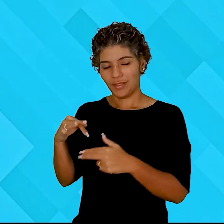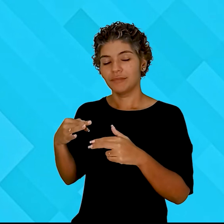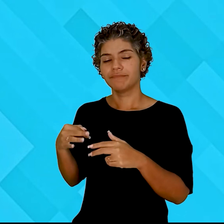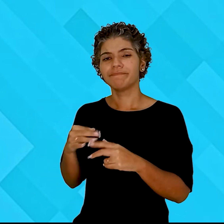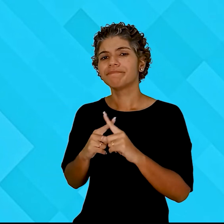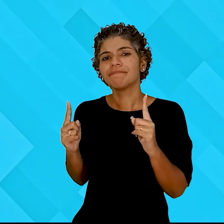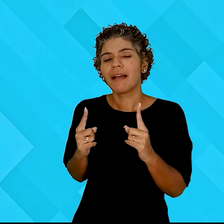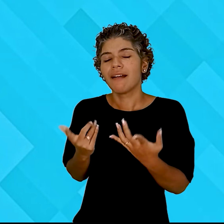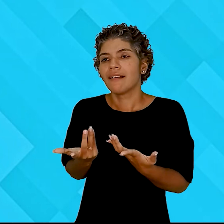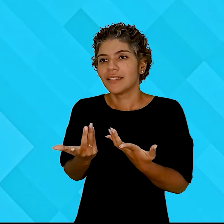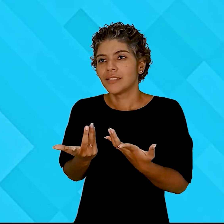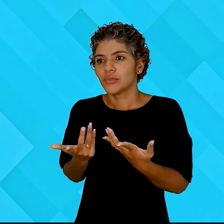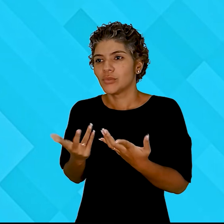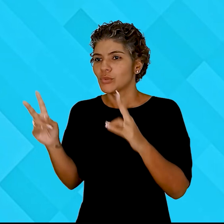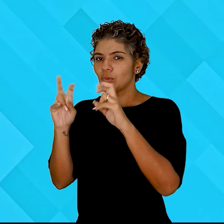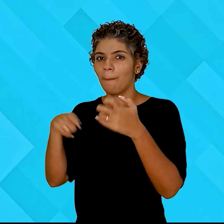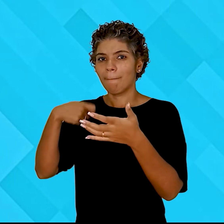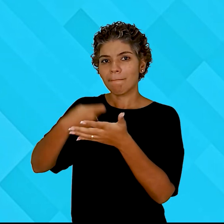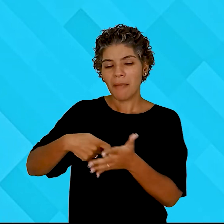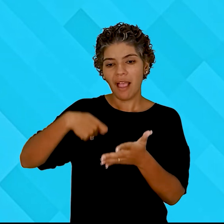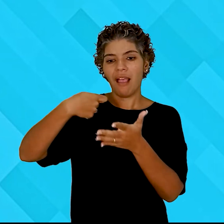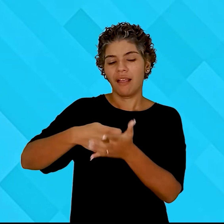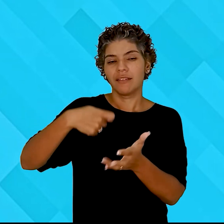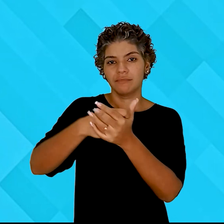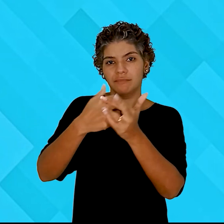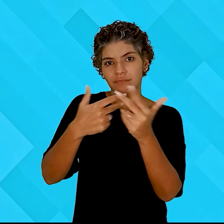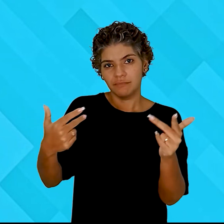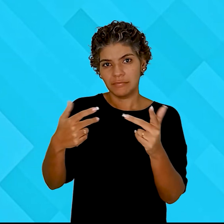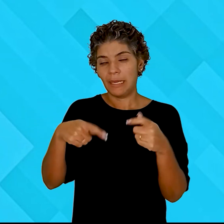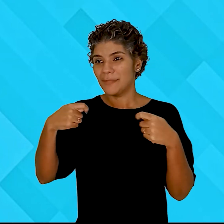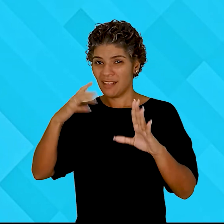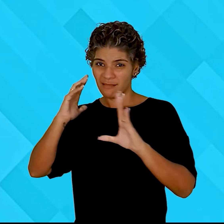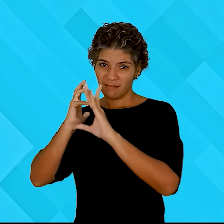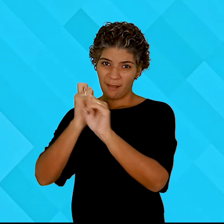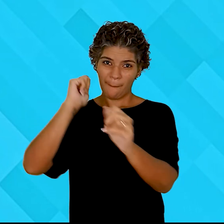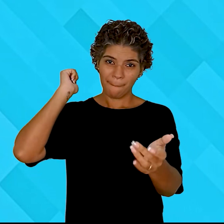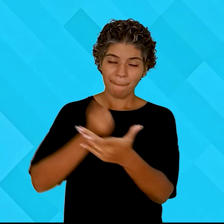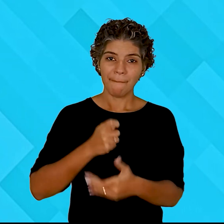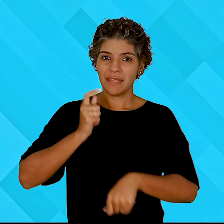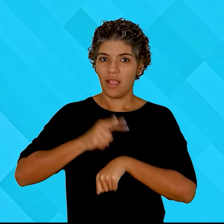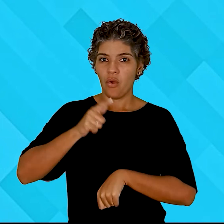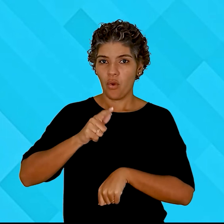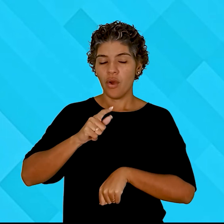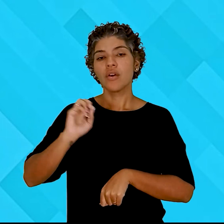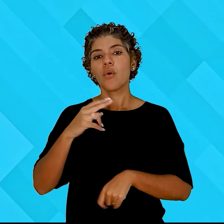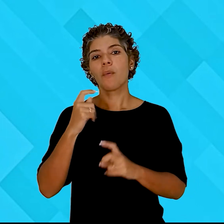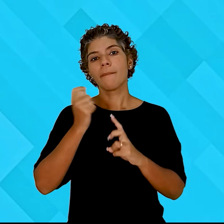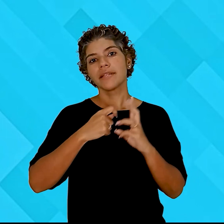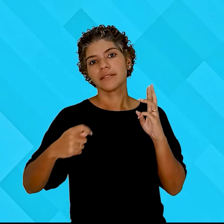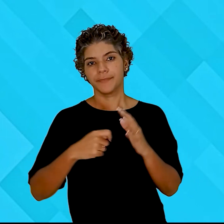pagamento, né, do DAS, eu consigo fazer ele de uma vez só ou ele precisa ser mesmo mensal? Quando você fizer a emissão do seu DAS,